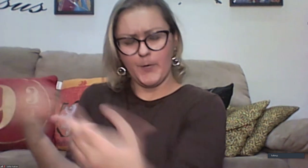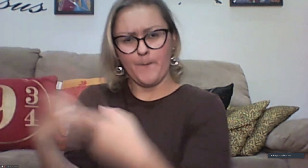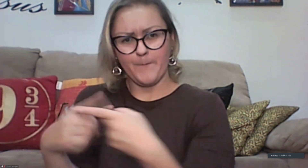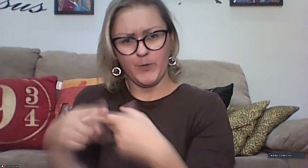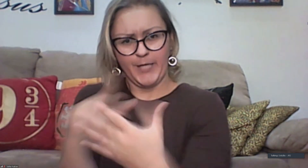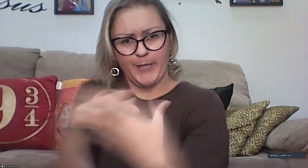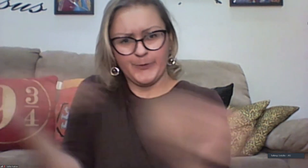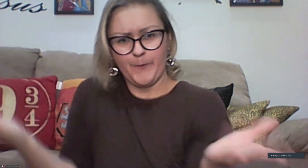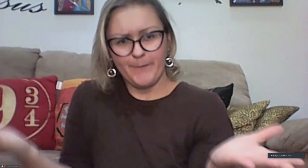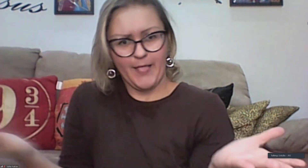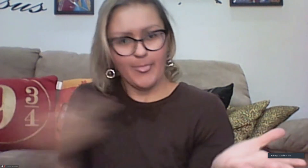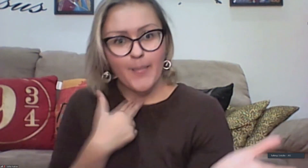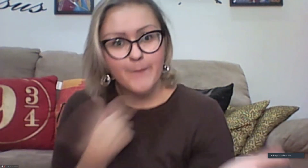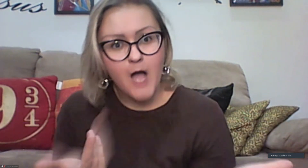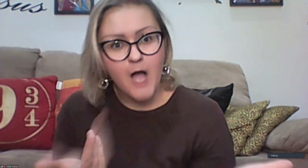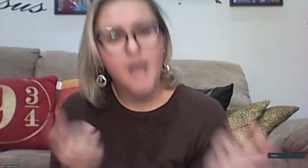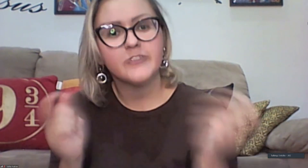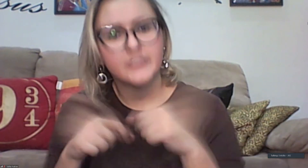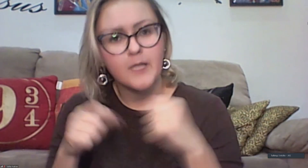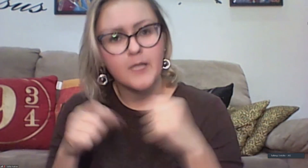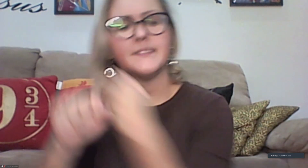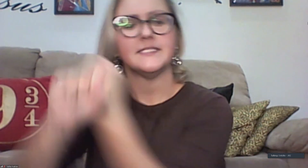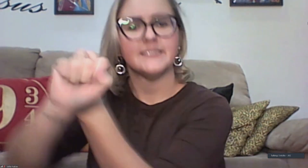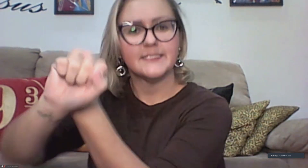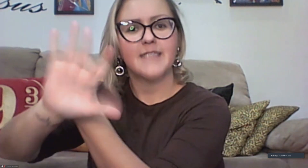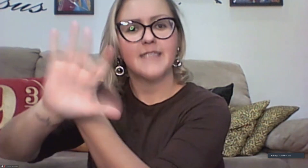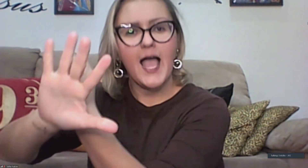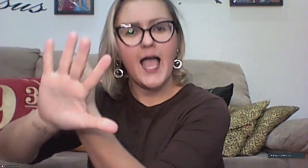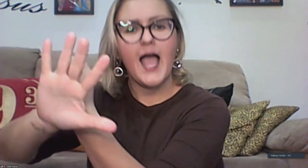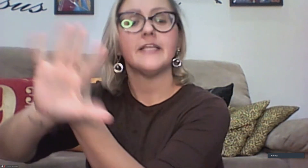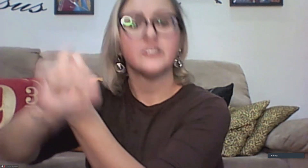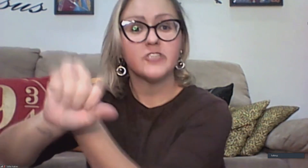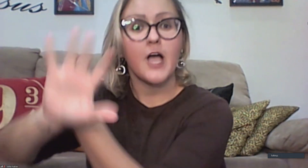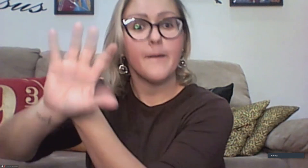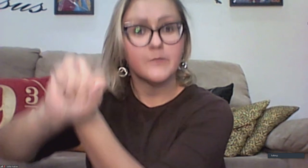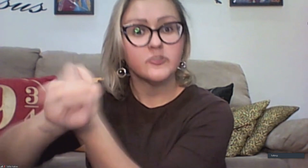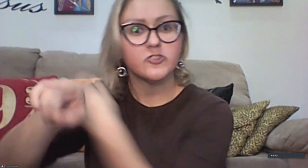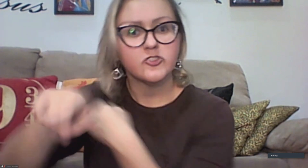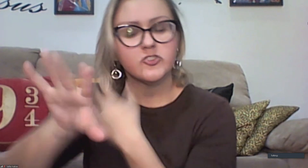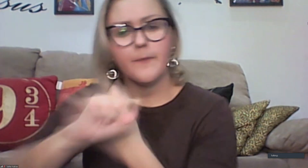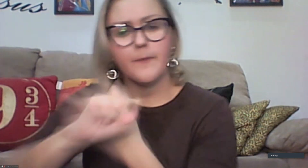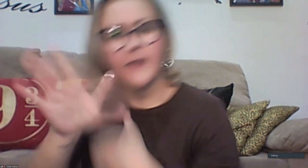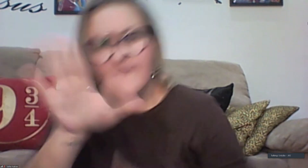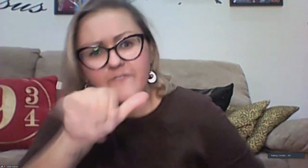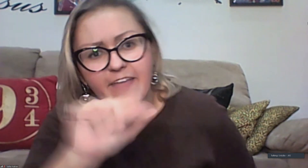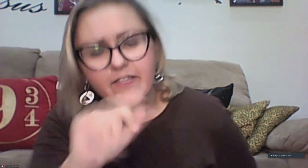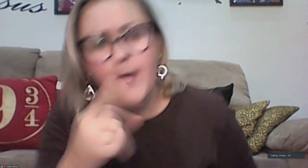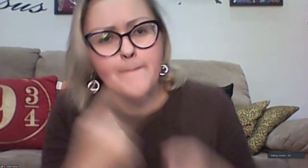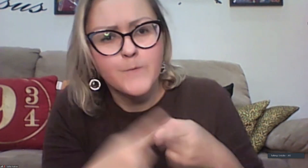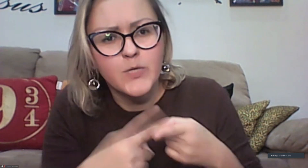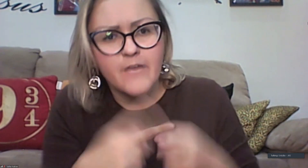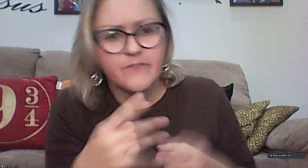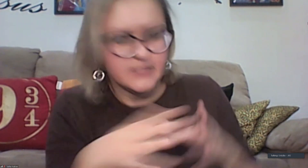por que você sumiu? Sabe, tudo pela chamada de vídeo. Aí a gente fala, por que você